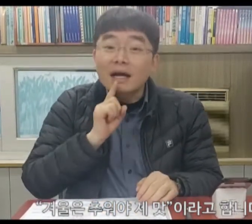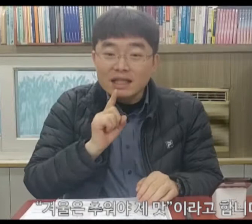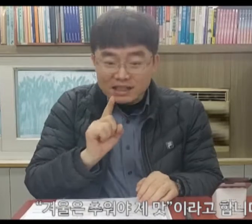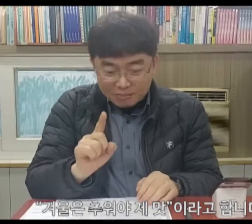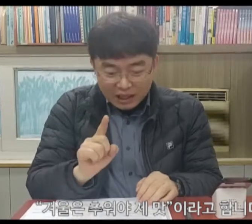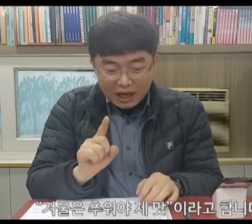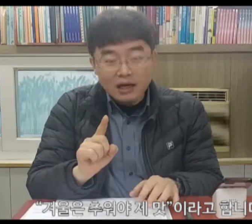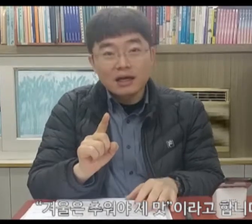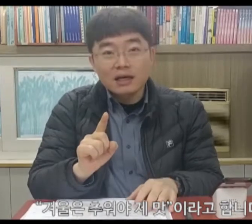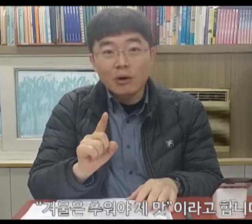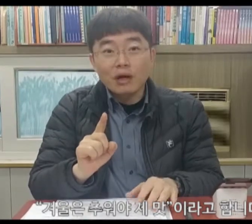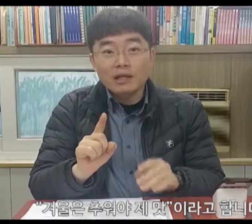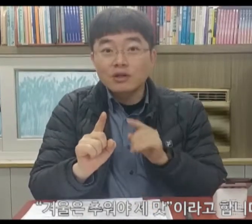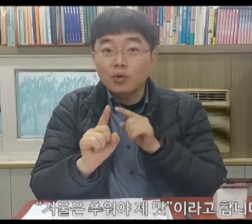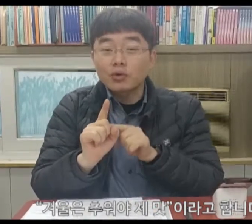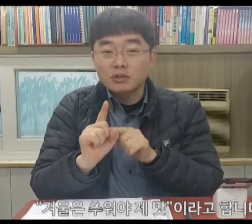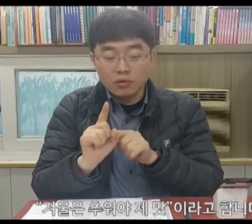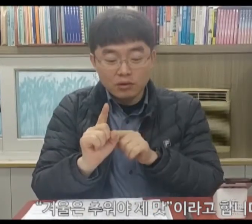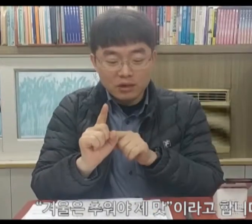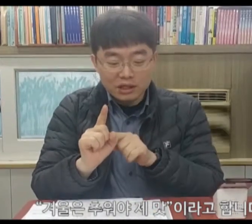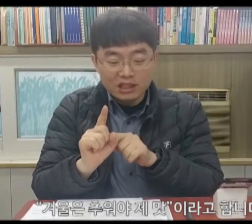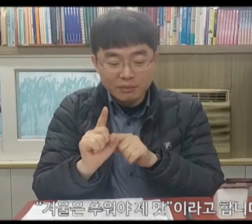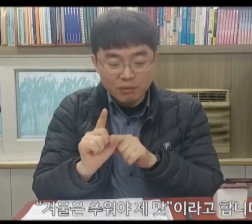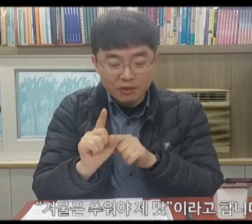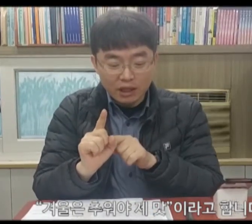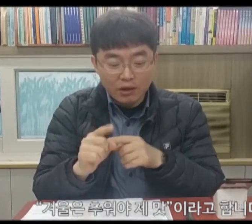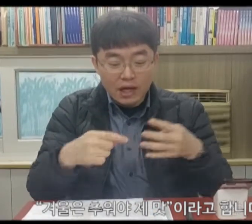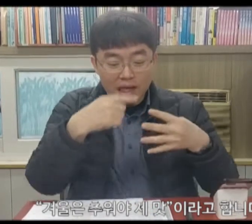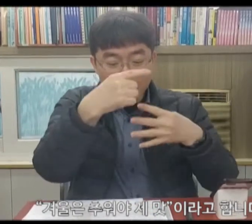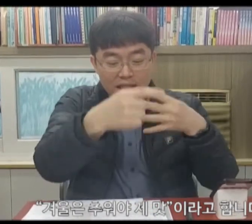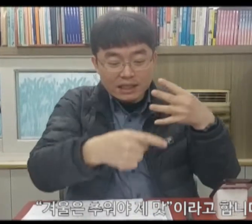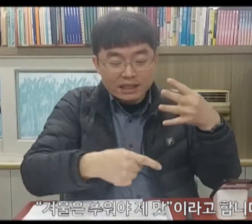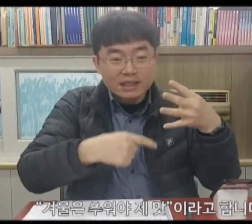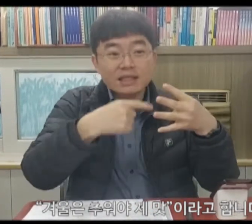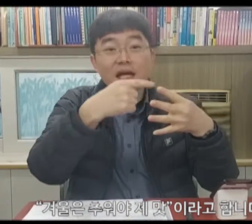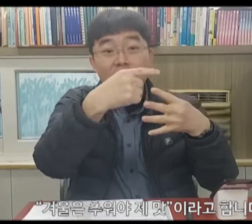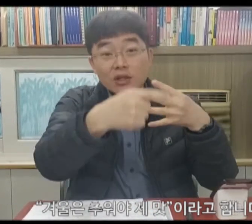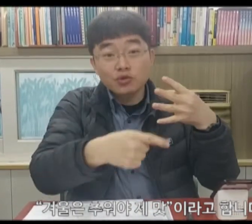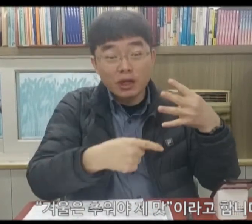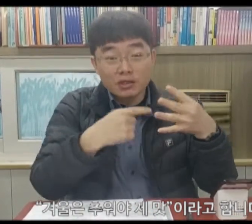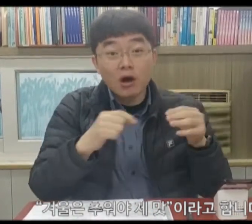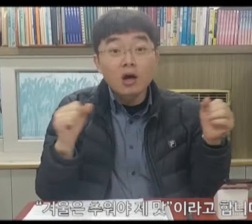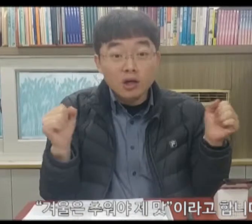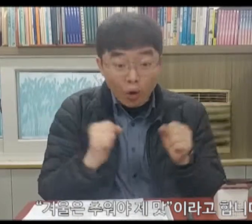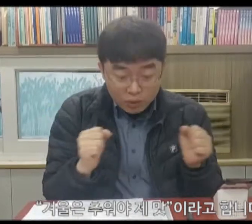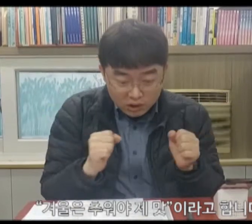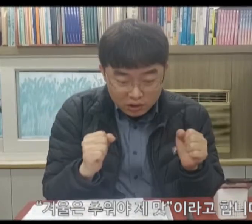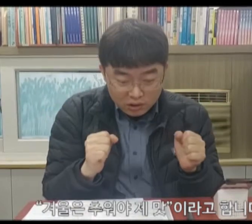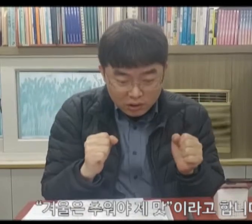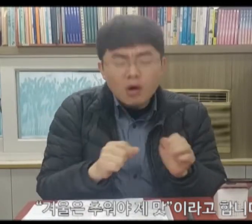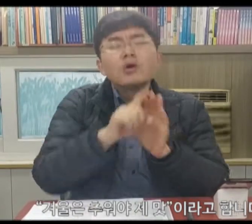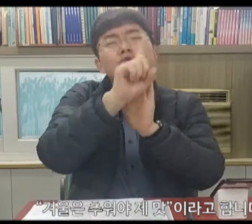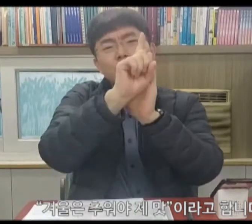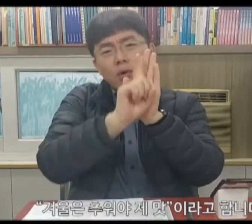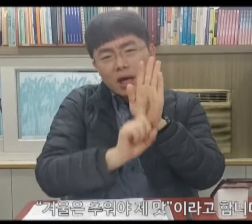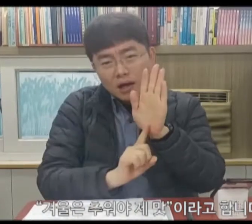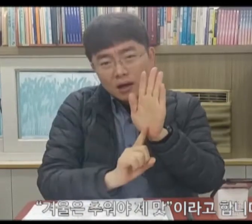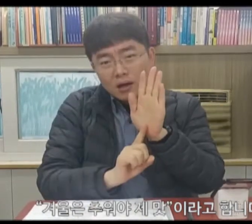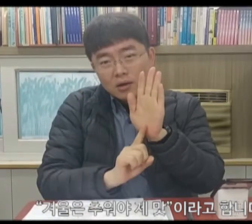말이 있습니다. 라고 할 때는 이런 식으로 다시 한번 해볼게요. 계절 중에서 겨울은 추워야